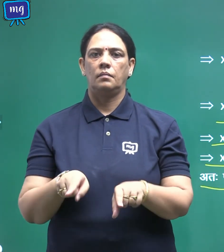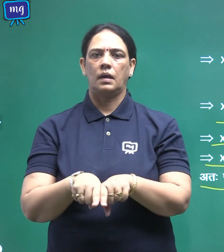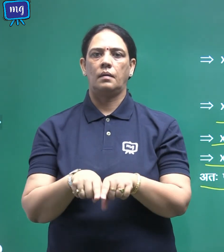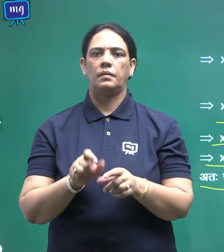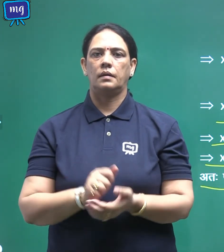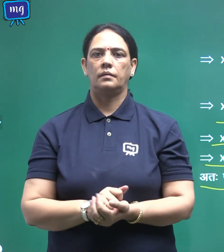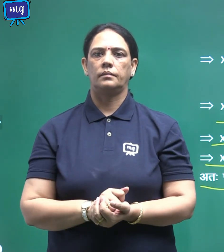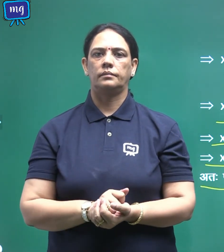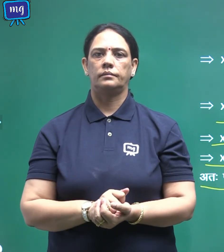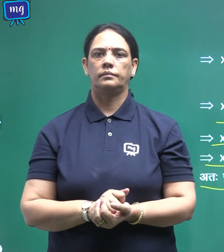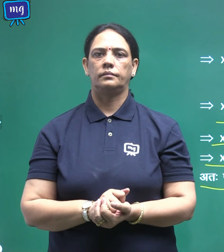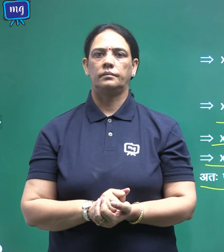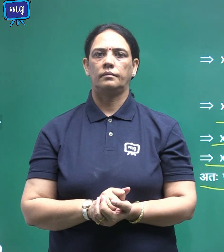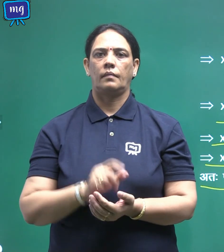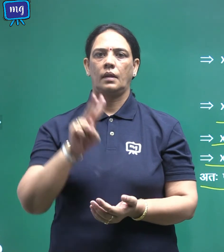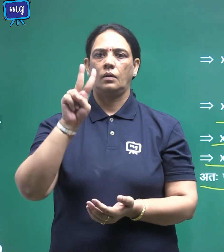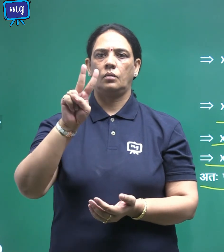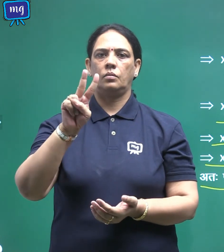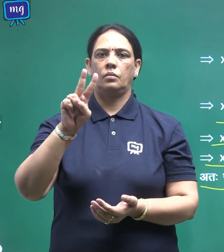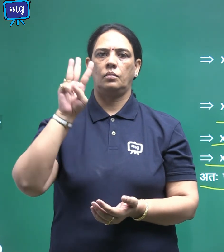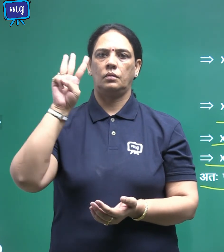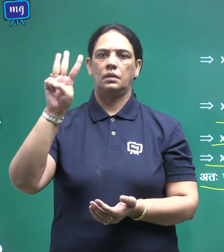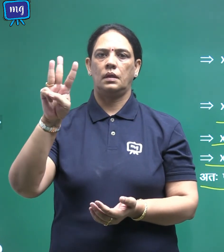बराबर 23,000 रुपये।